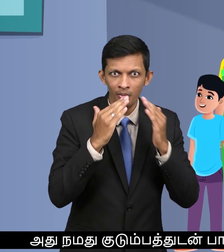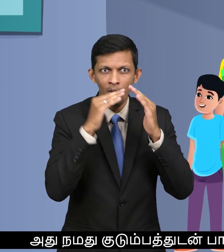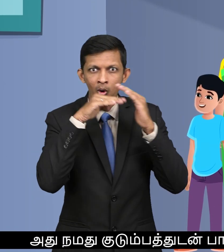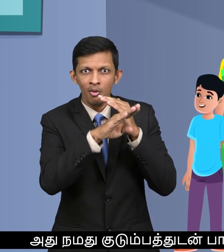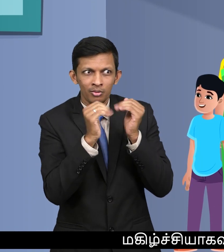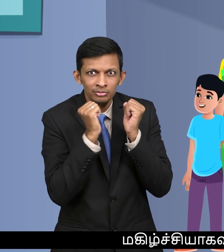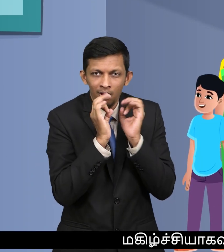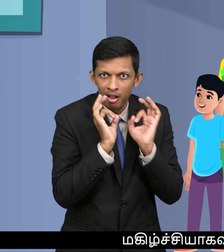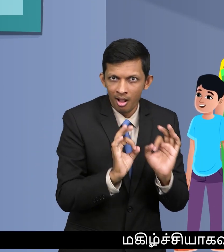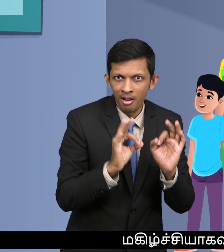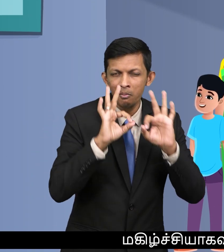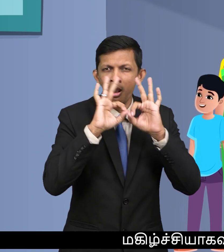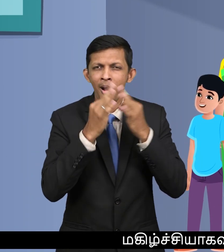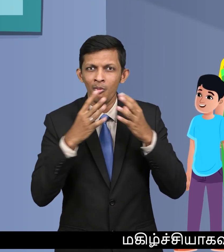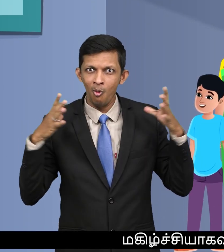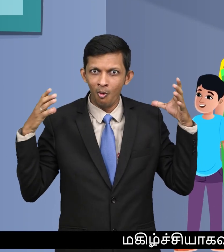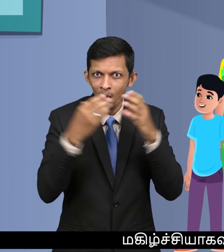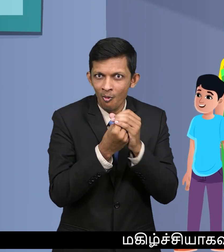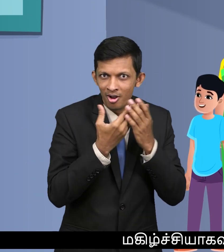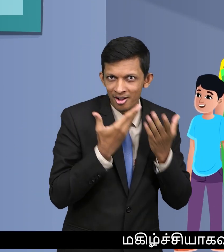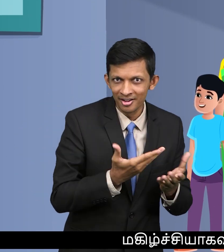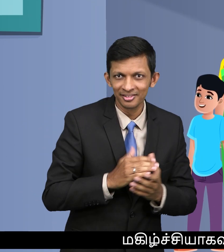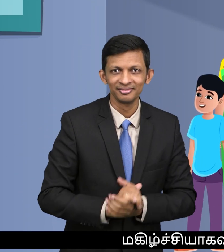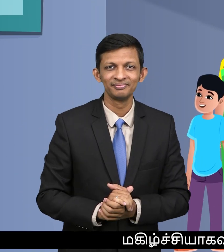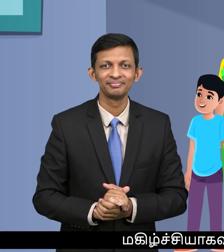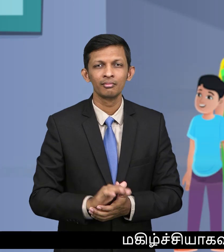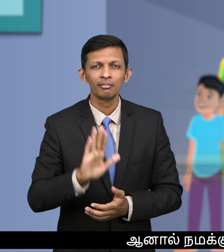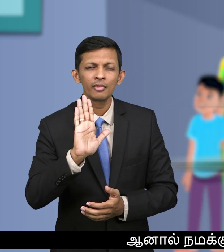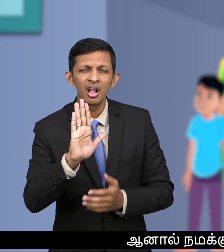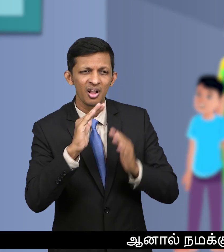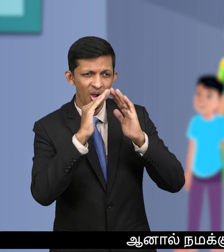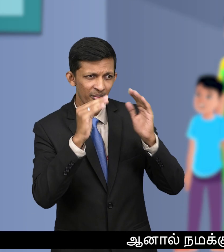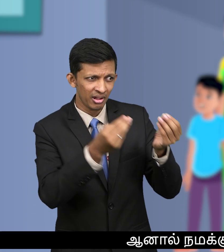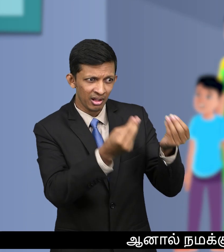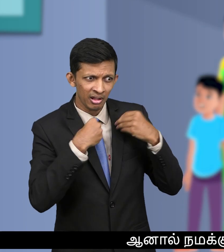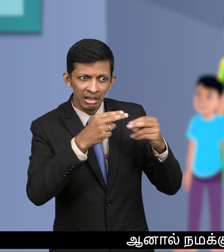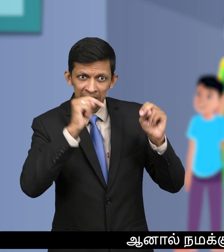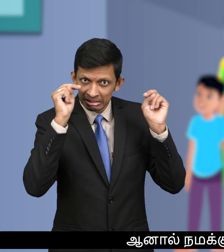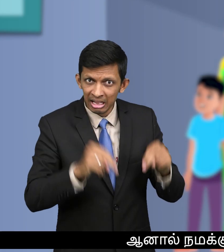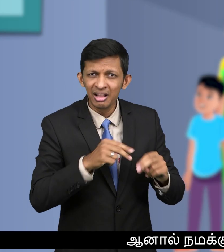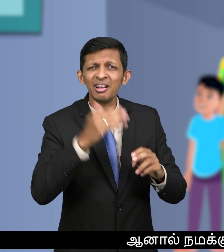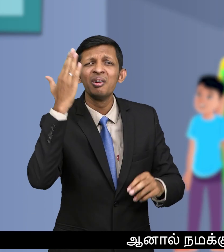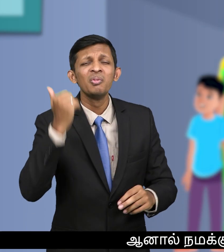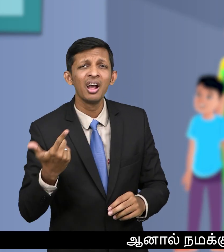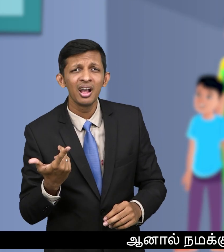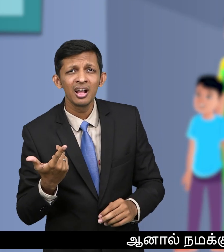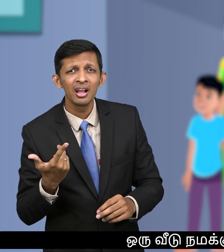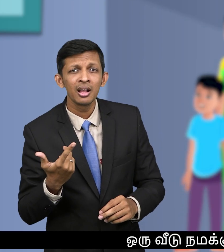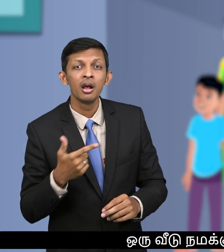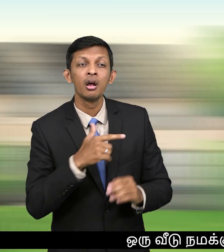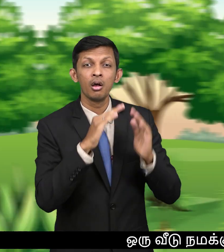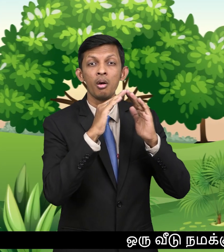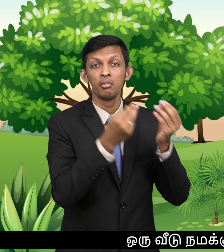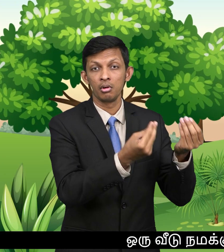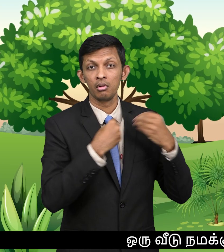பாதுகாப்பாகவும் அரவணைப்பாகவும் மகிழ்ச்சியாகவும் உணரும் இடமாகும். ஆனால் நமக்கு ஏன் ஒரு வீடு தேவை?